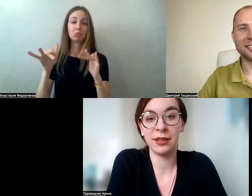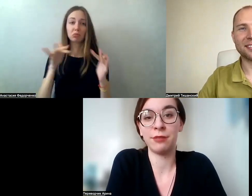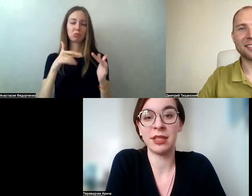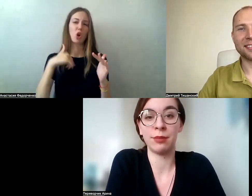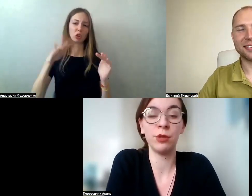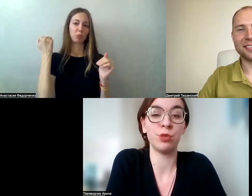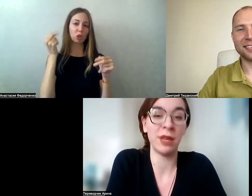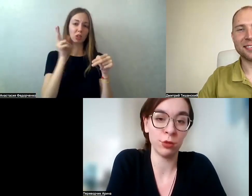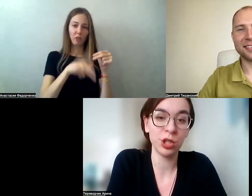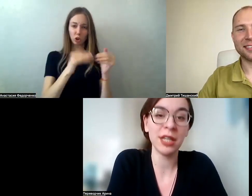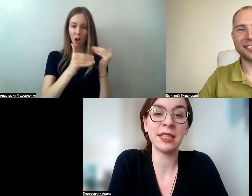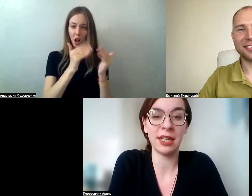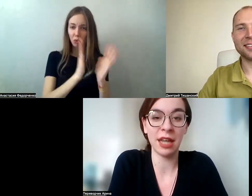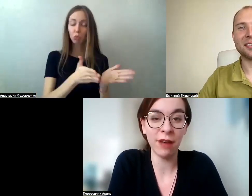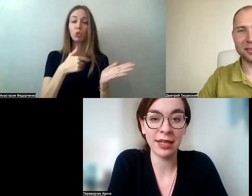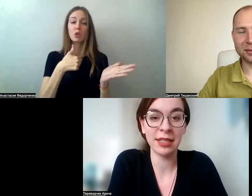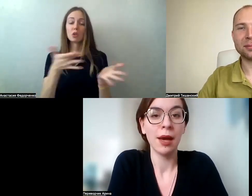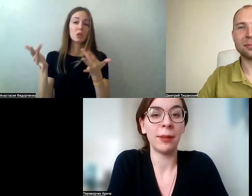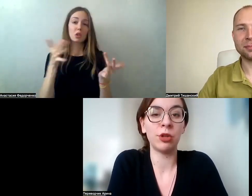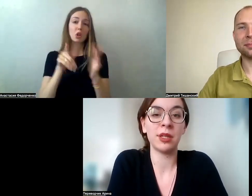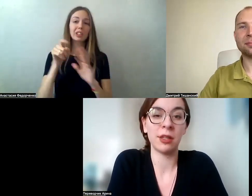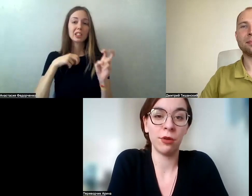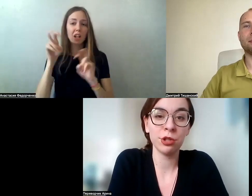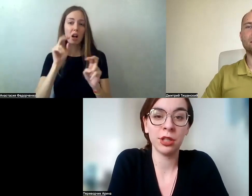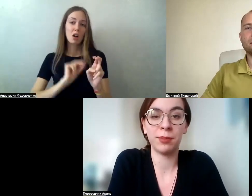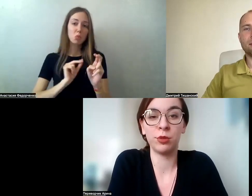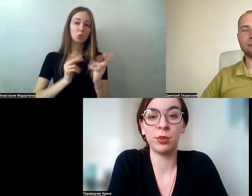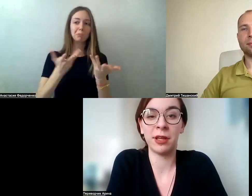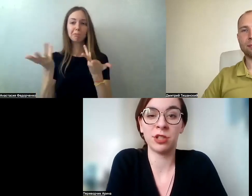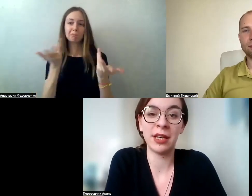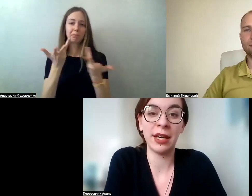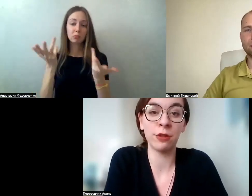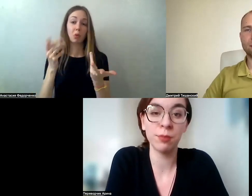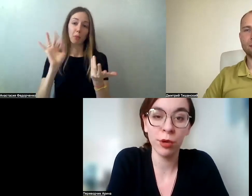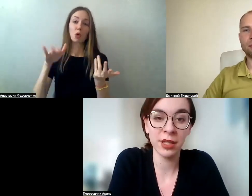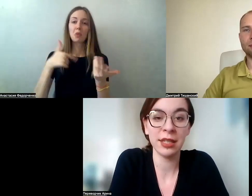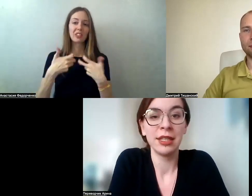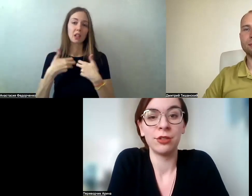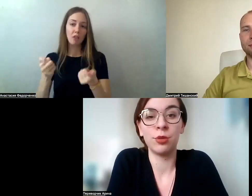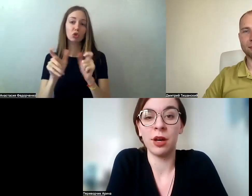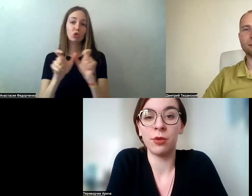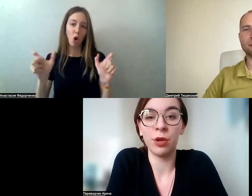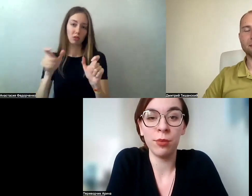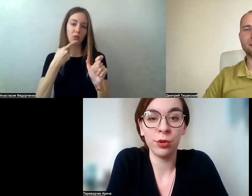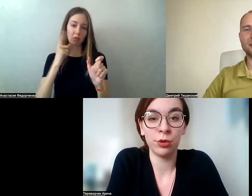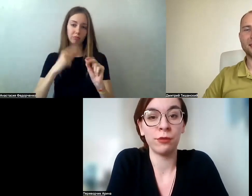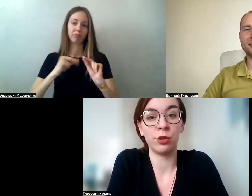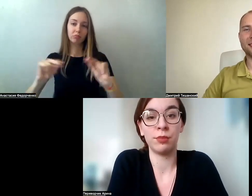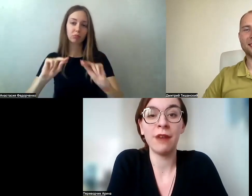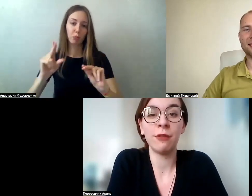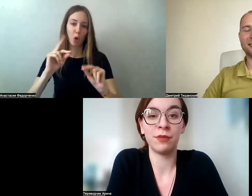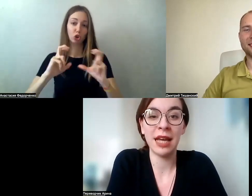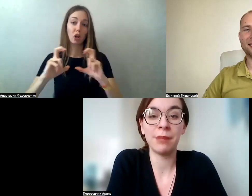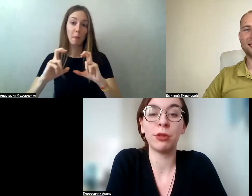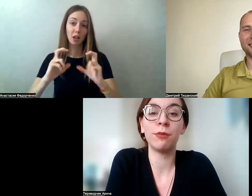поддерживали, мы вместе учились, тренировались. Потом я закончила, думала продолжать карьеру в спорте, думала, какую работу. Вот.